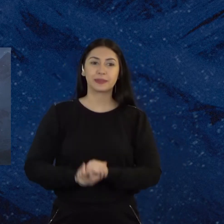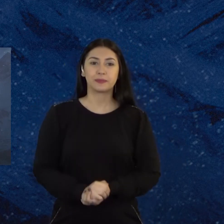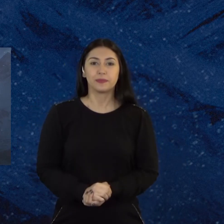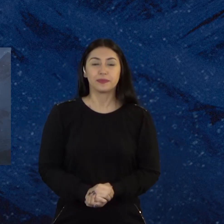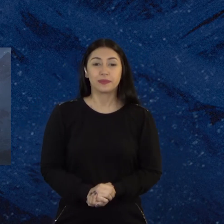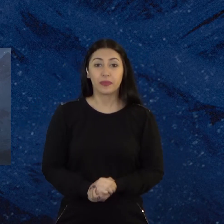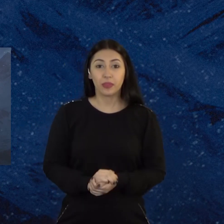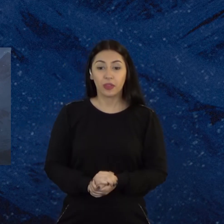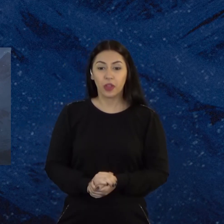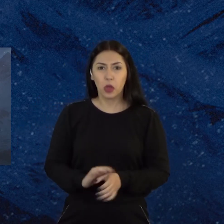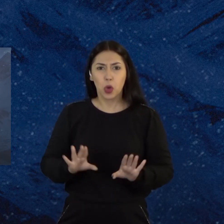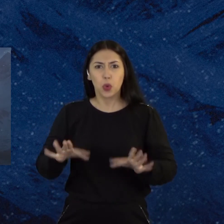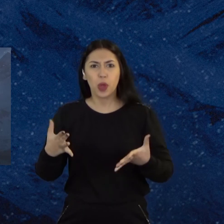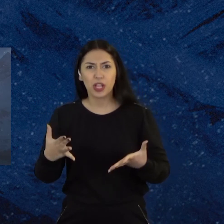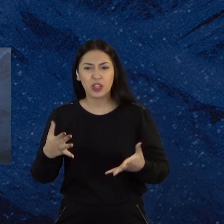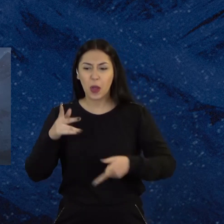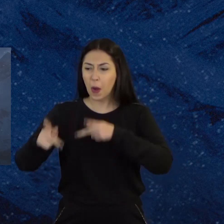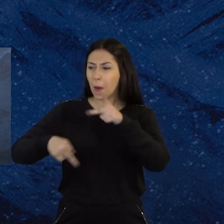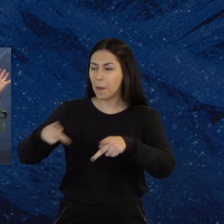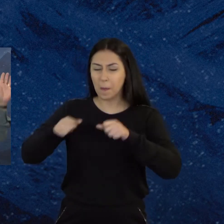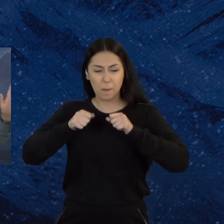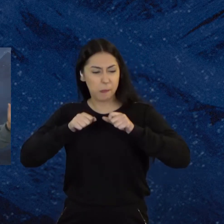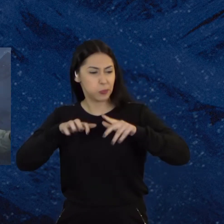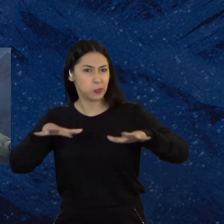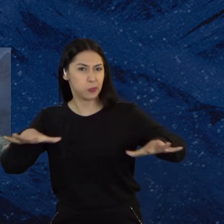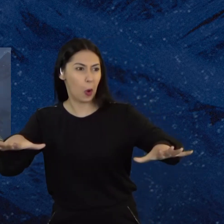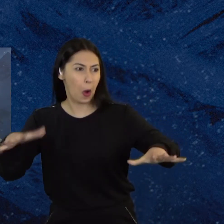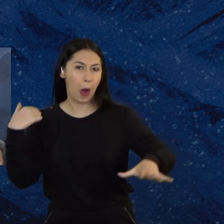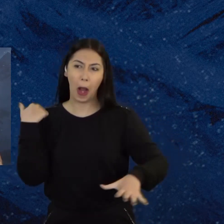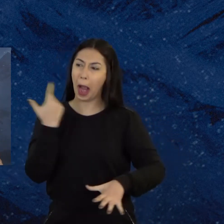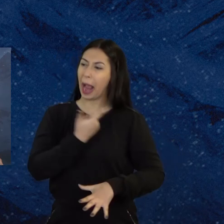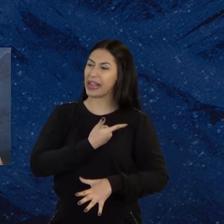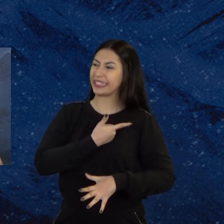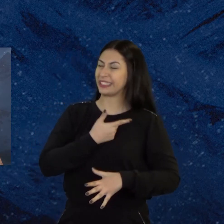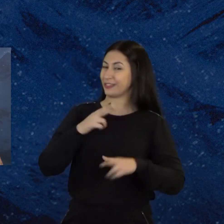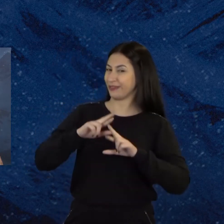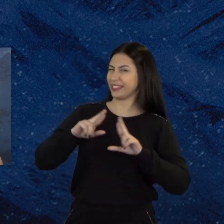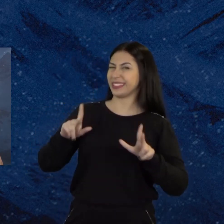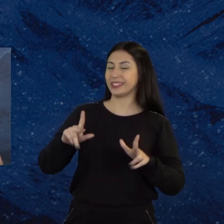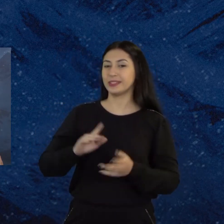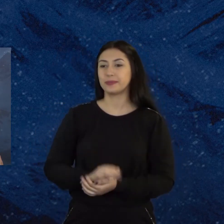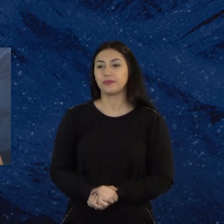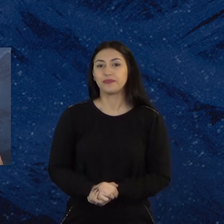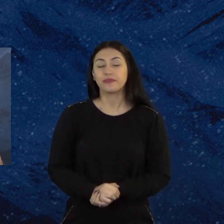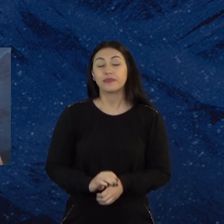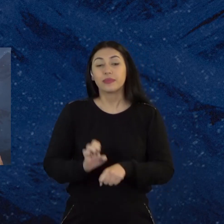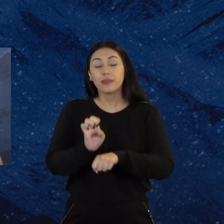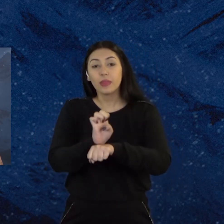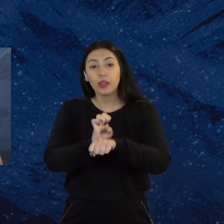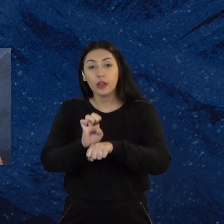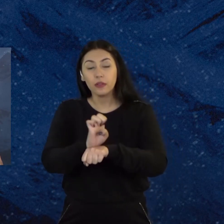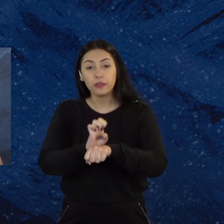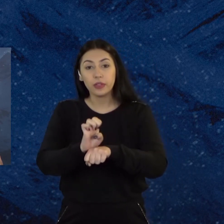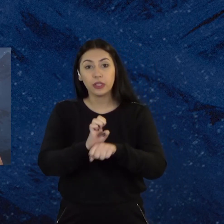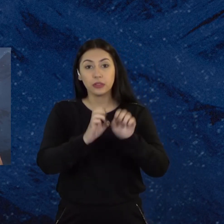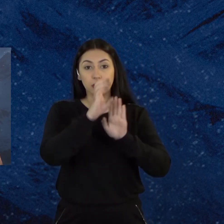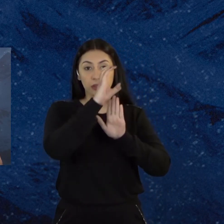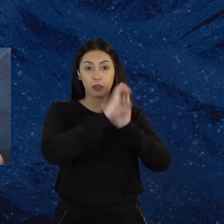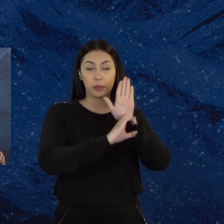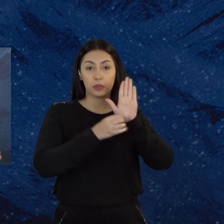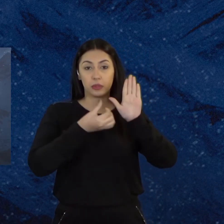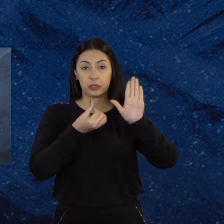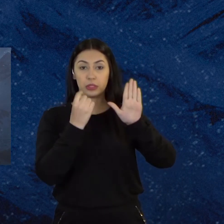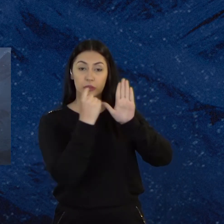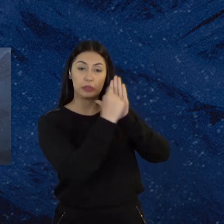Quando soltar esse povo para contatar as pessoas, nós vamos estar diferente. Então vamos lá. Efésios capítulo